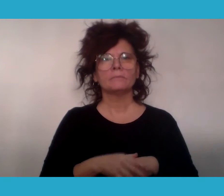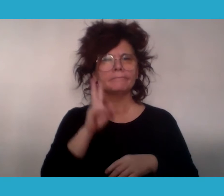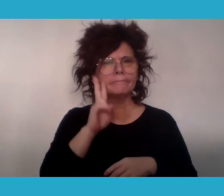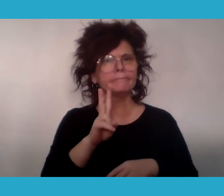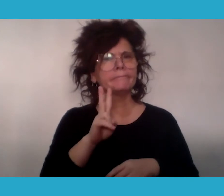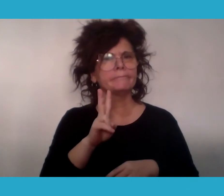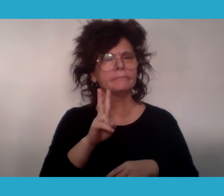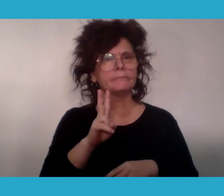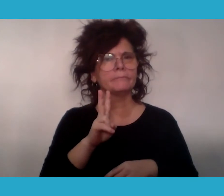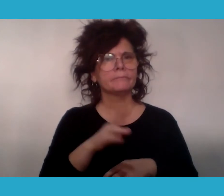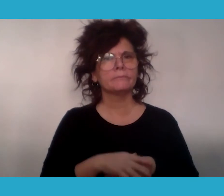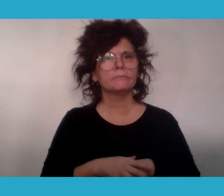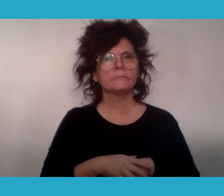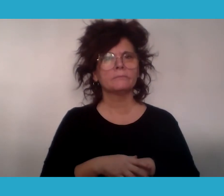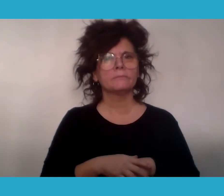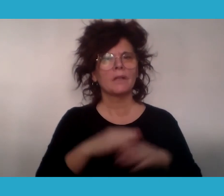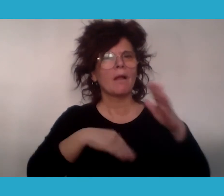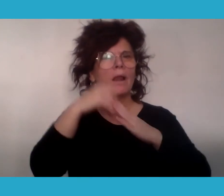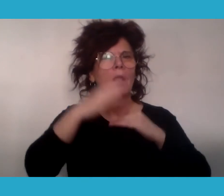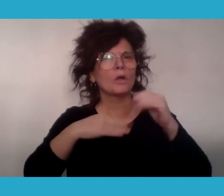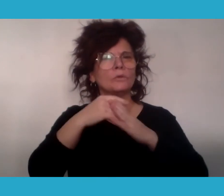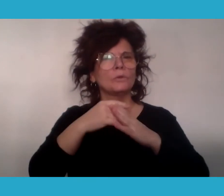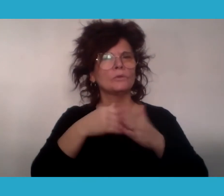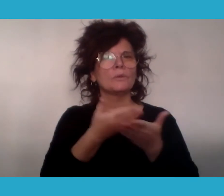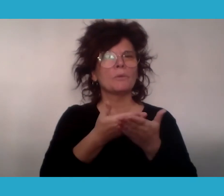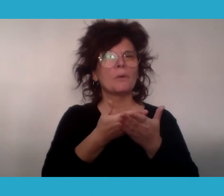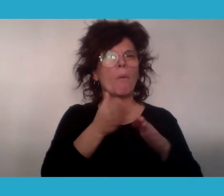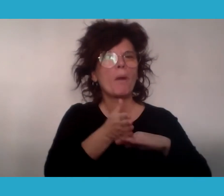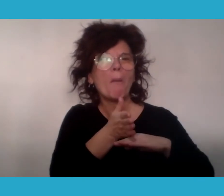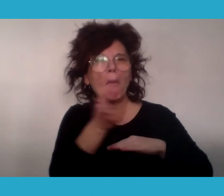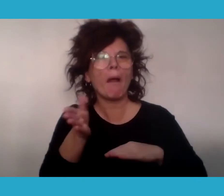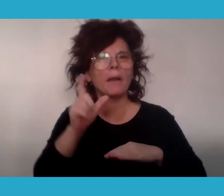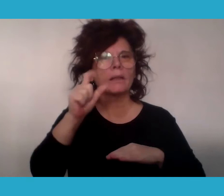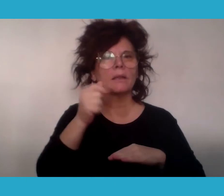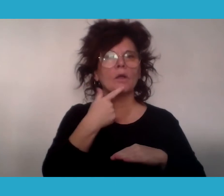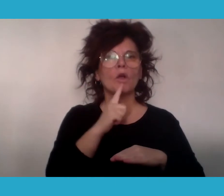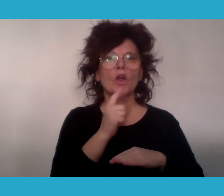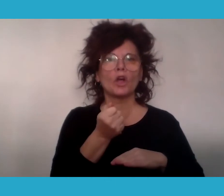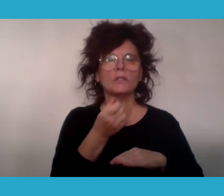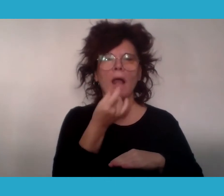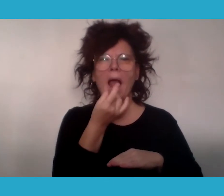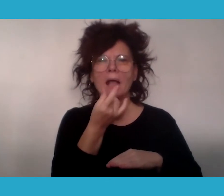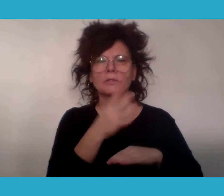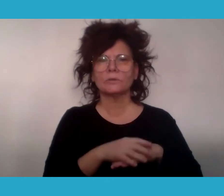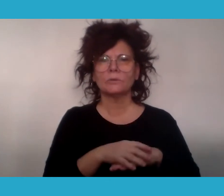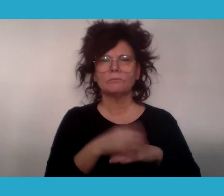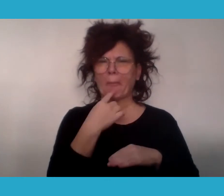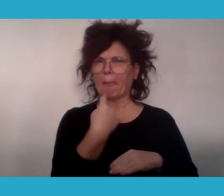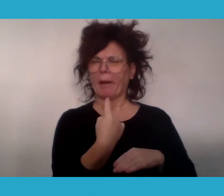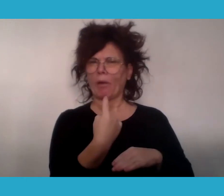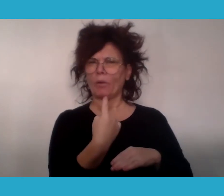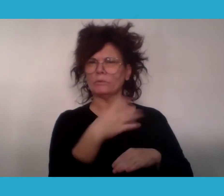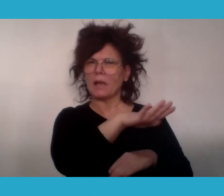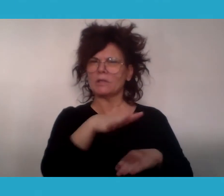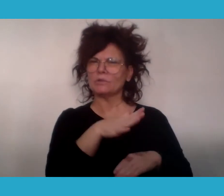observó que se presenta la obra como un tramo variante Costa Azul, al igual que el estudio de impacto ambiental. Se pregunta si se trata de las mismas zonas